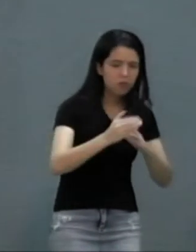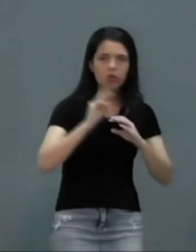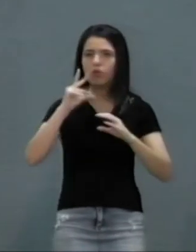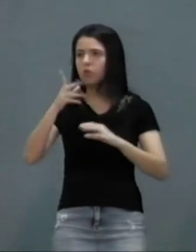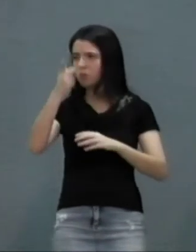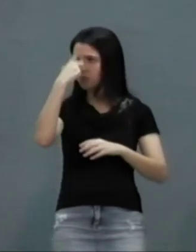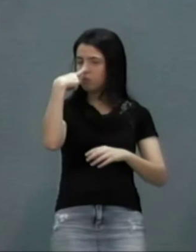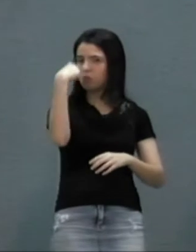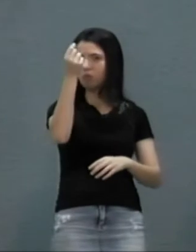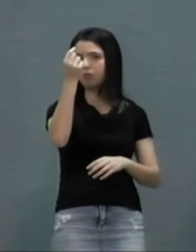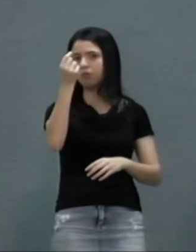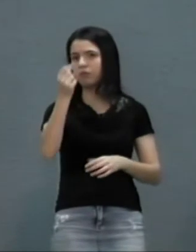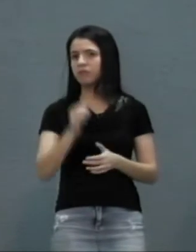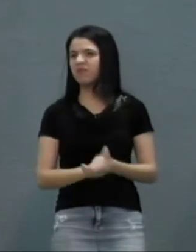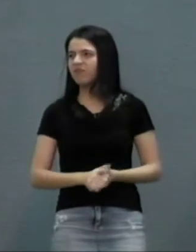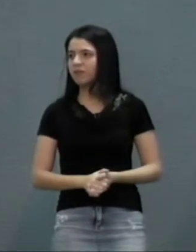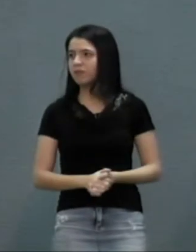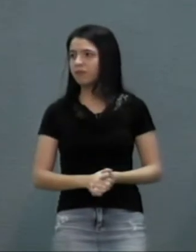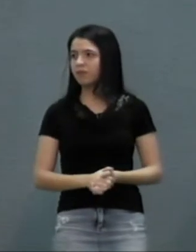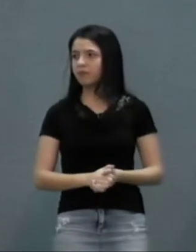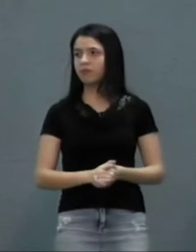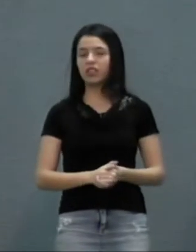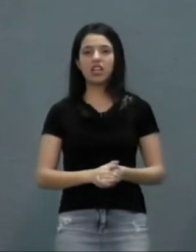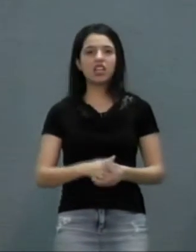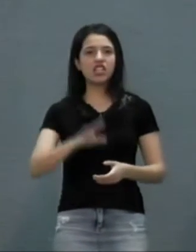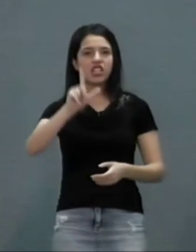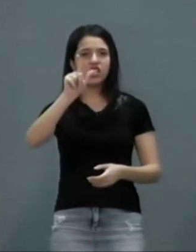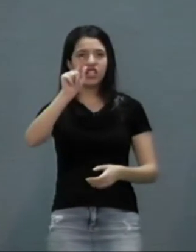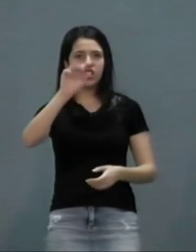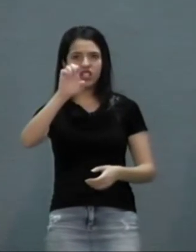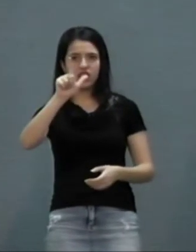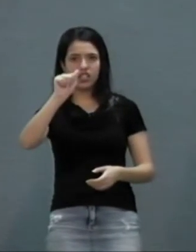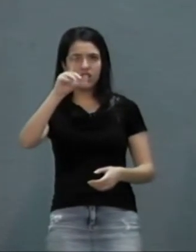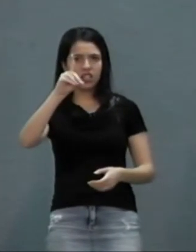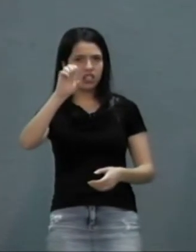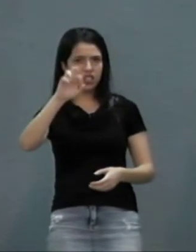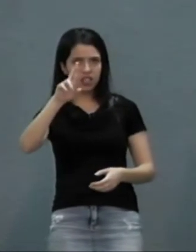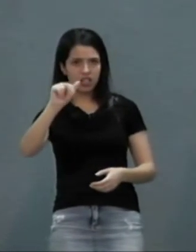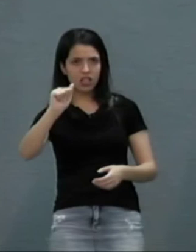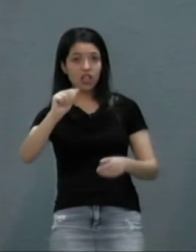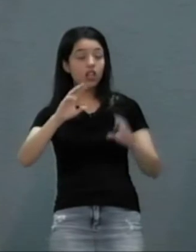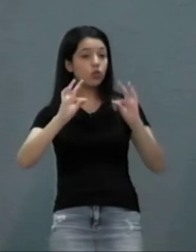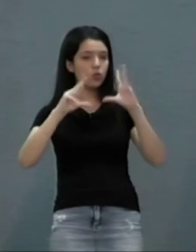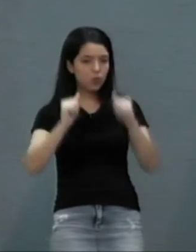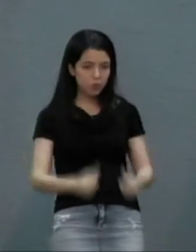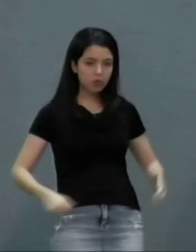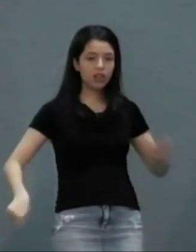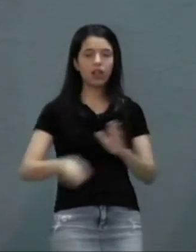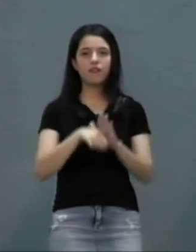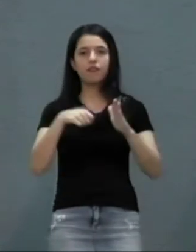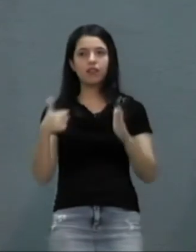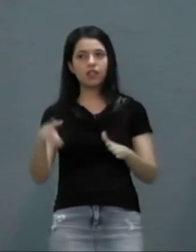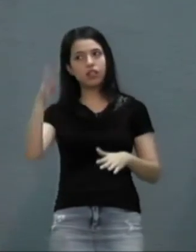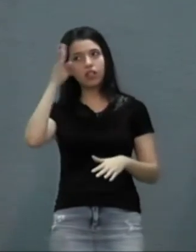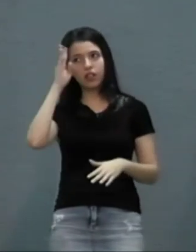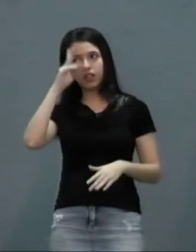casa, é sofá velho, é geladeira, é fogão, seja o que for, vamos colocar na frente que na quarta-feira agora, conforme o